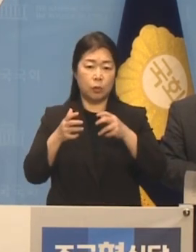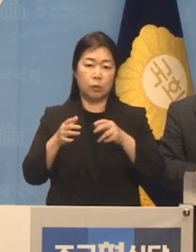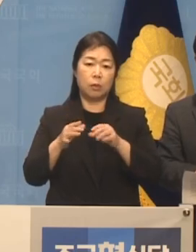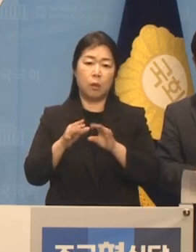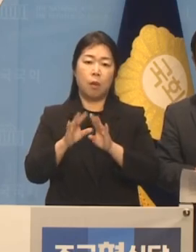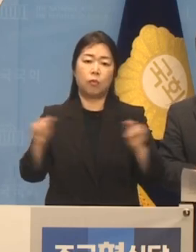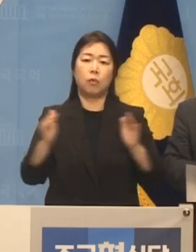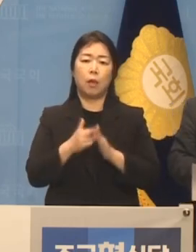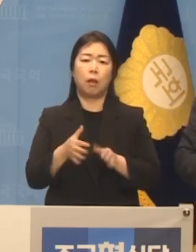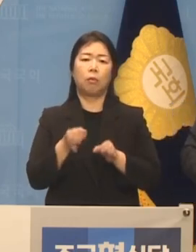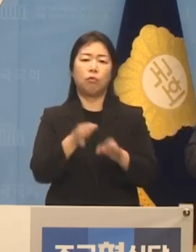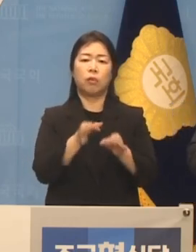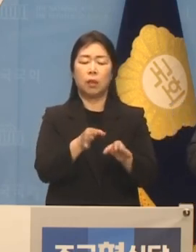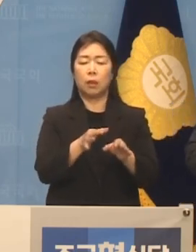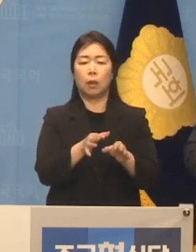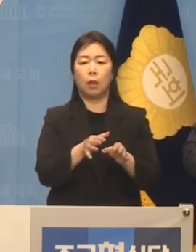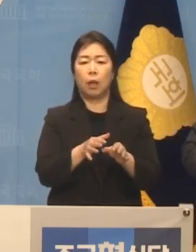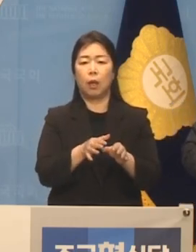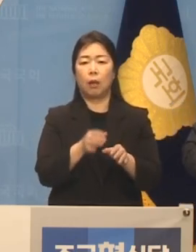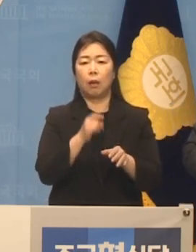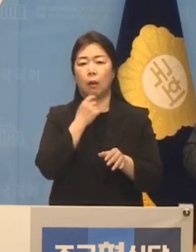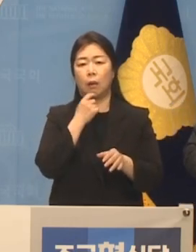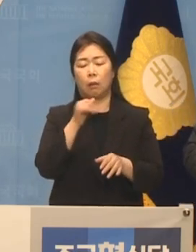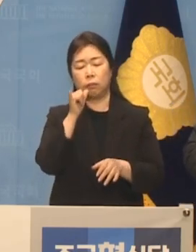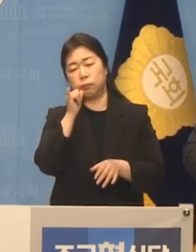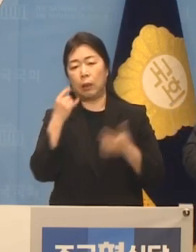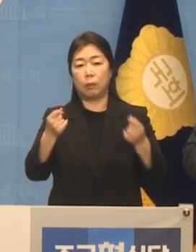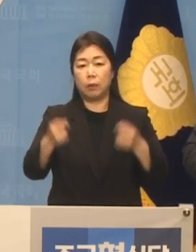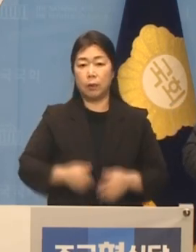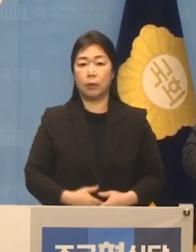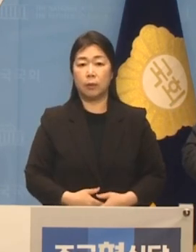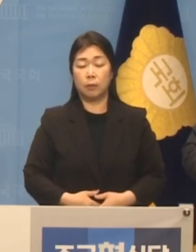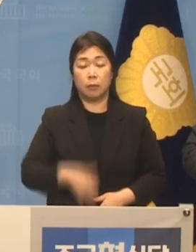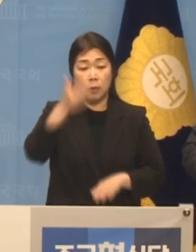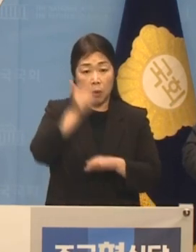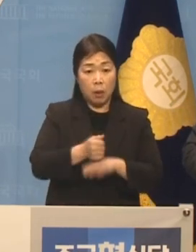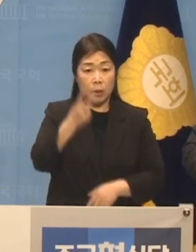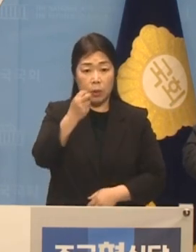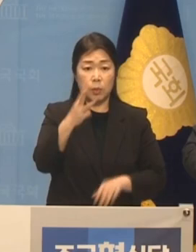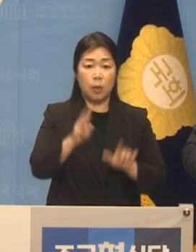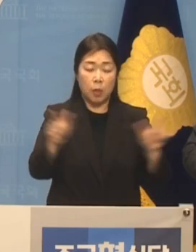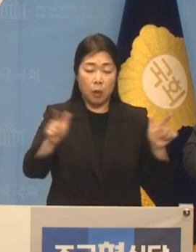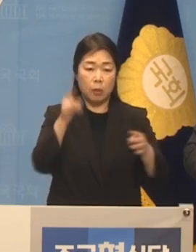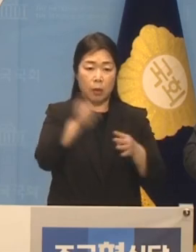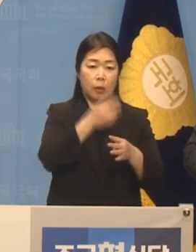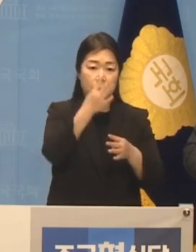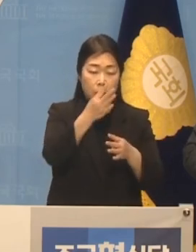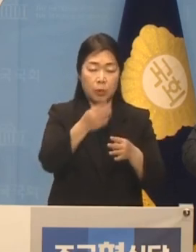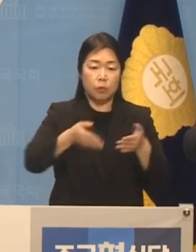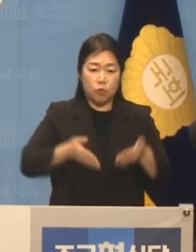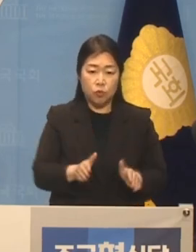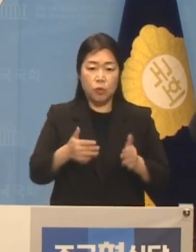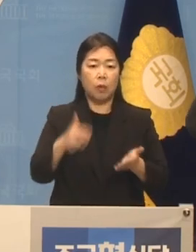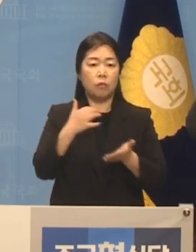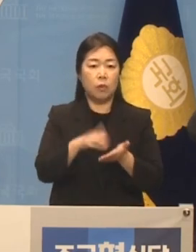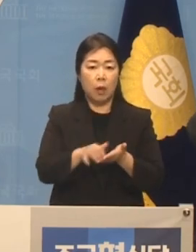공화국으로 전락했고 그 결과로 2023년 4분기 출생률이